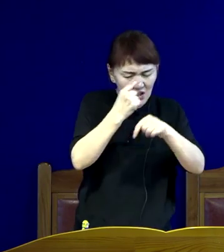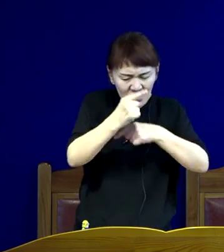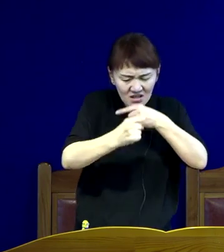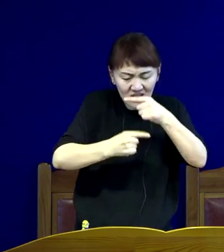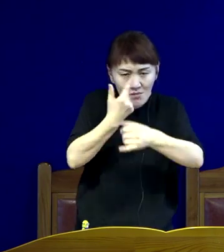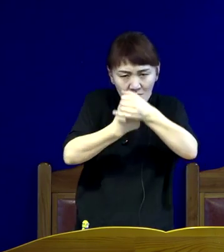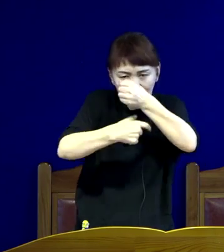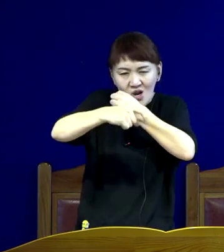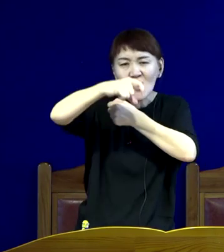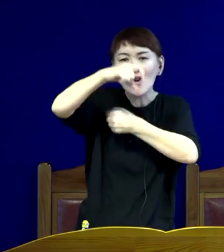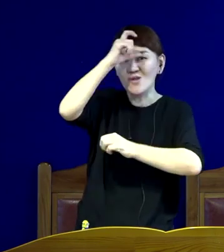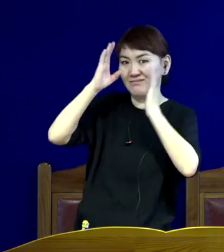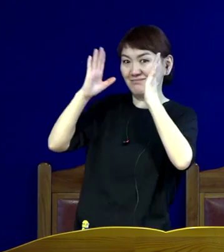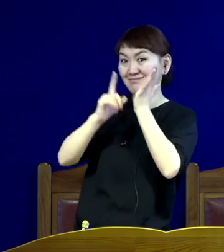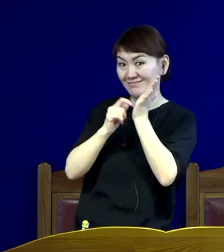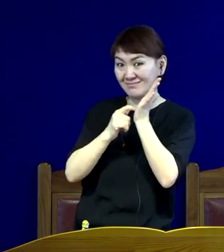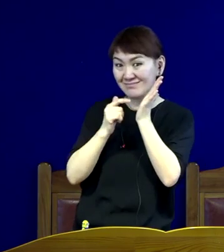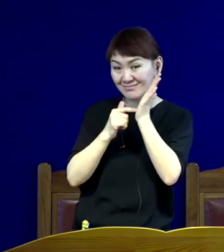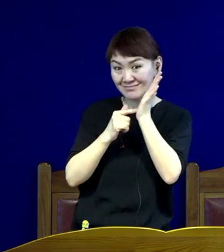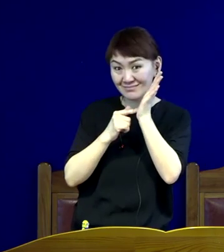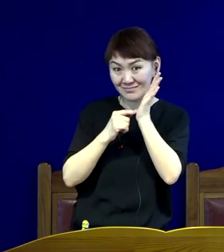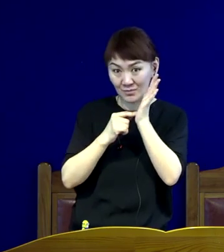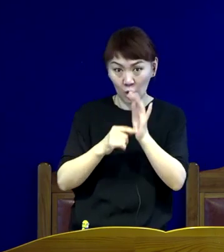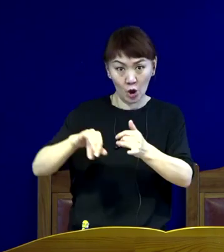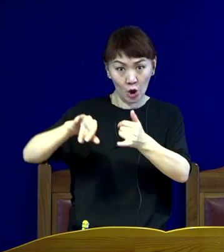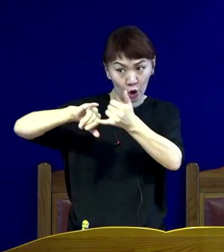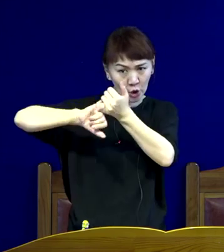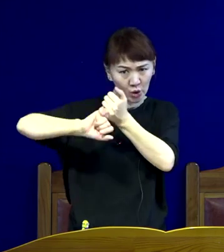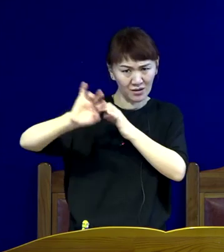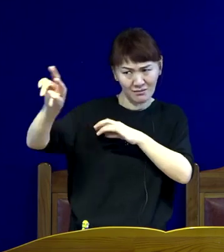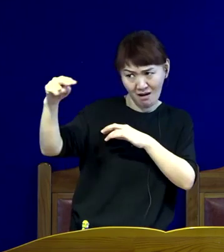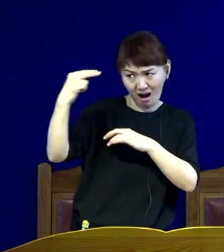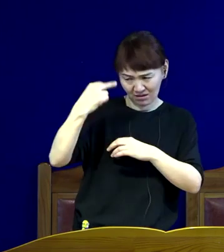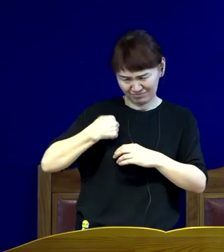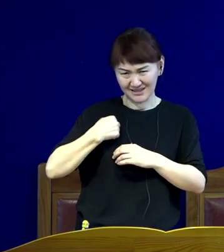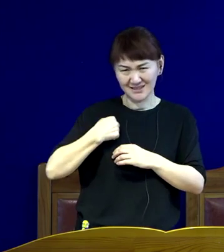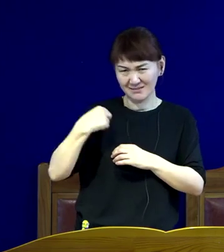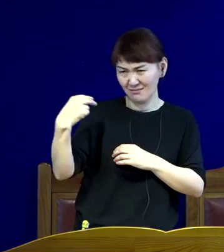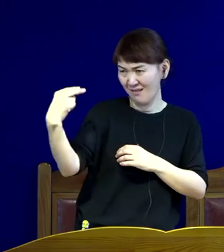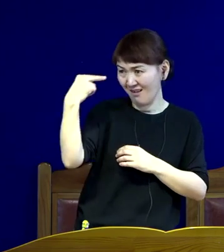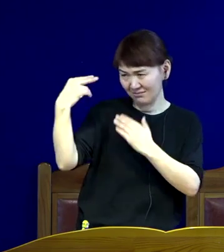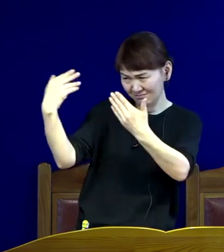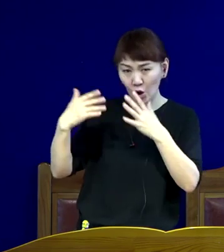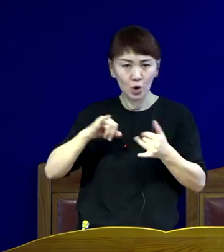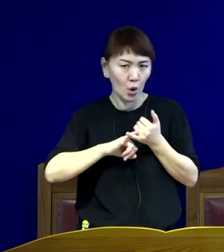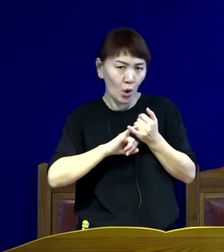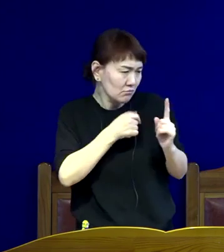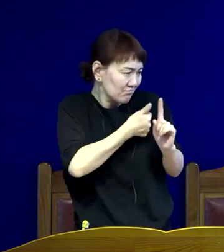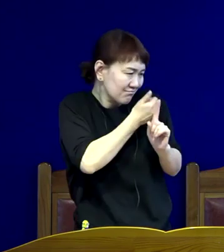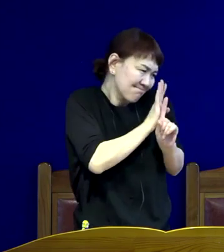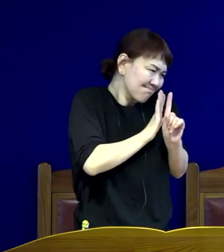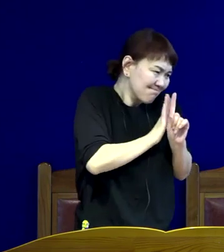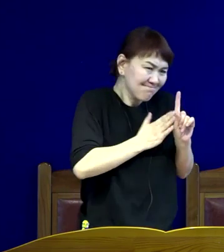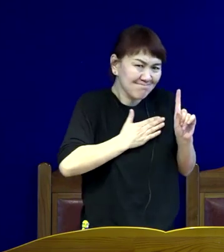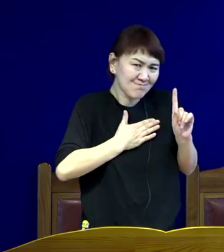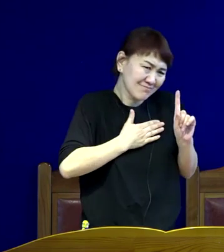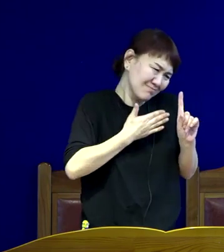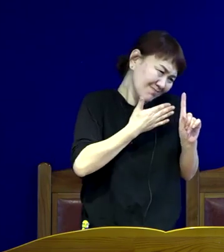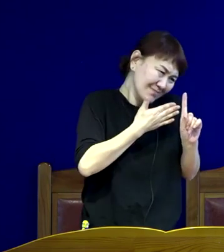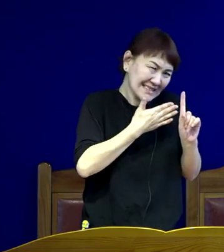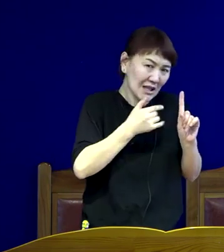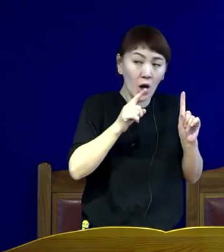хэвээрээ. Нөхөртөө өөрийг танил хараад амьдрахаар эхнэрүүд үүрэг оролцоо гүйцэх хэрэгтэй. Оо, өөстө аврагдсан хүн юм